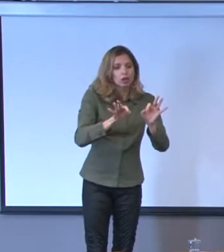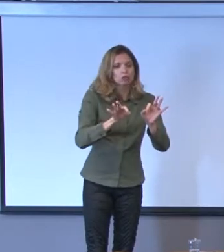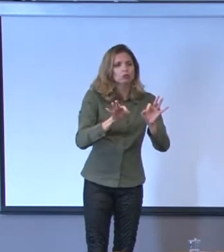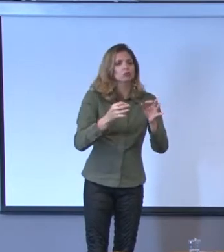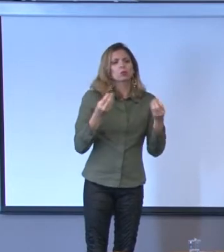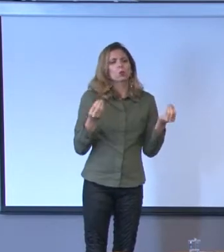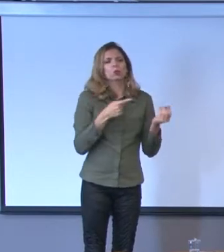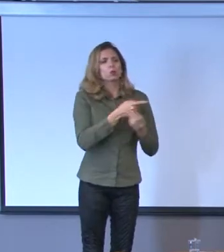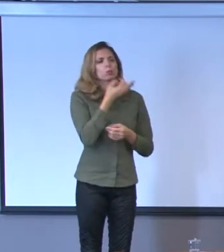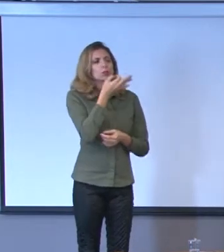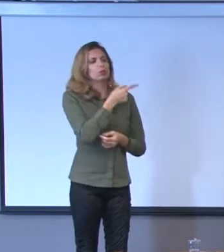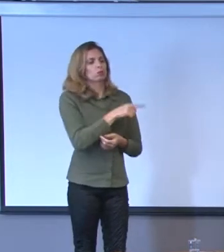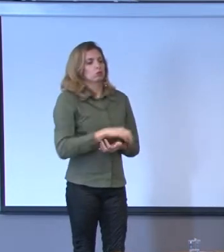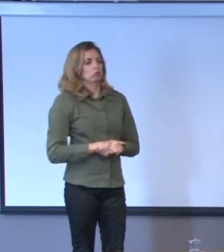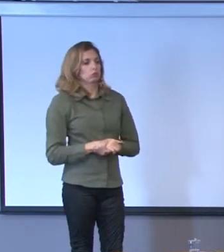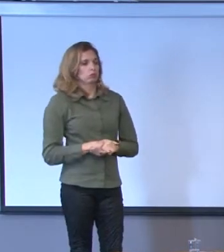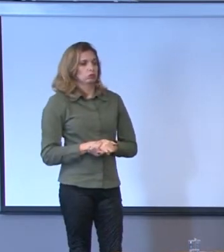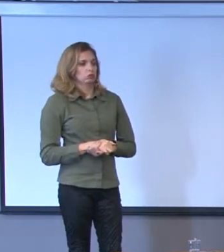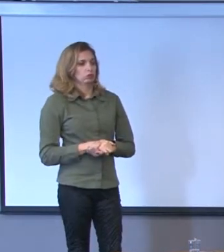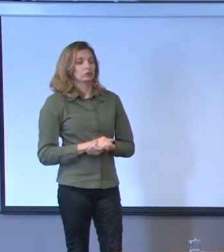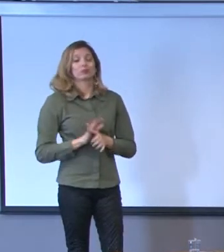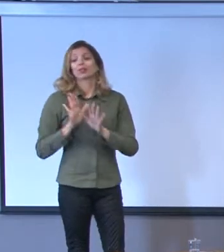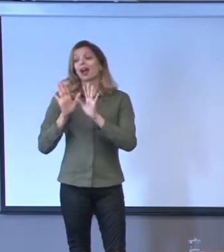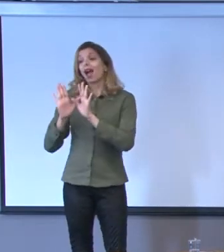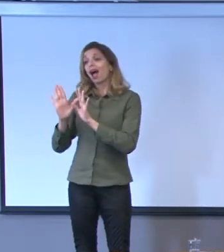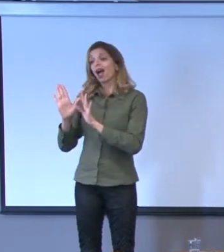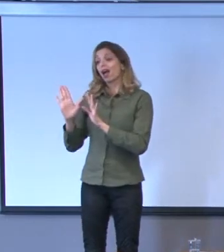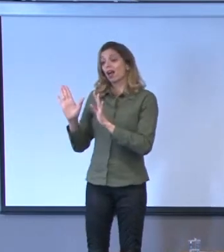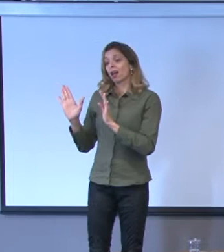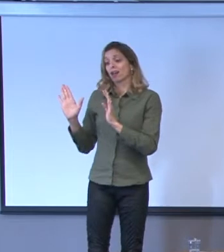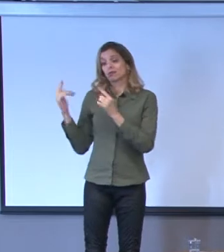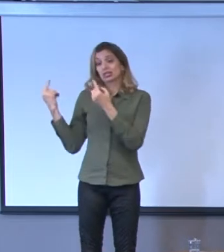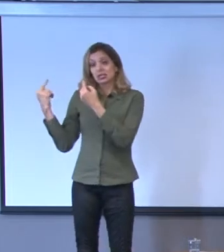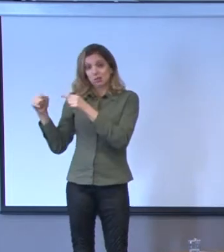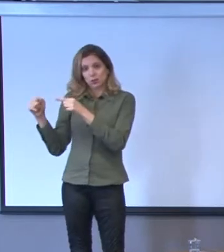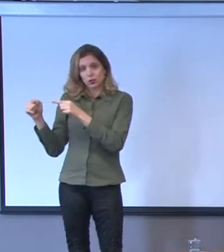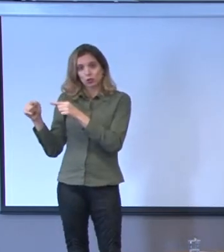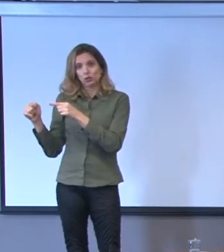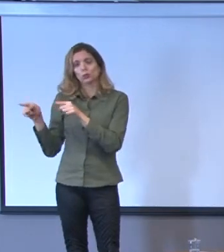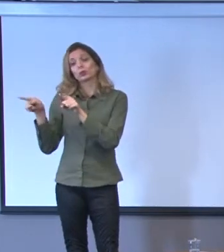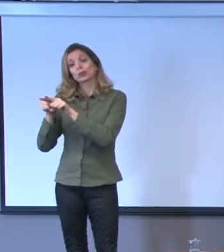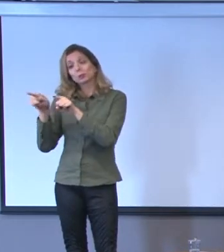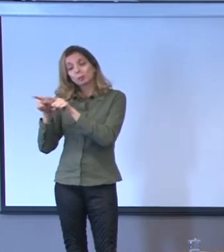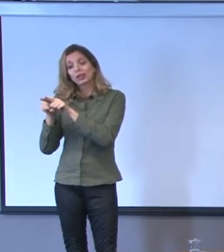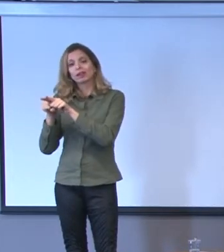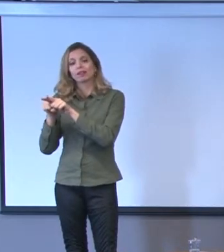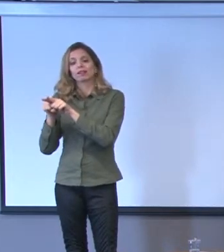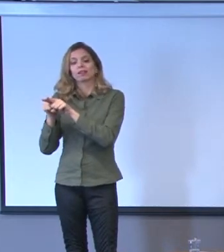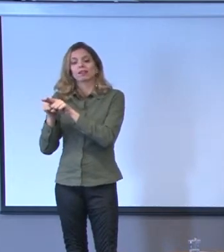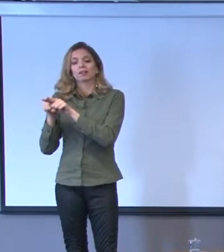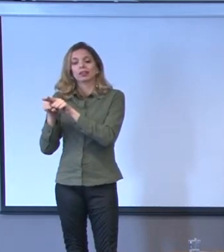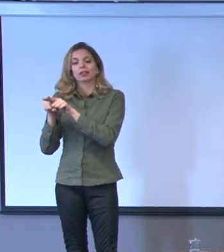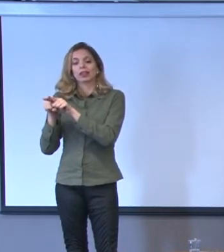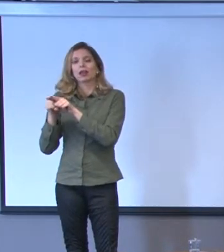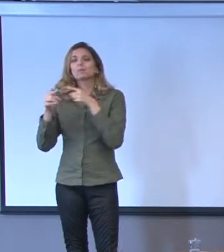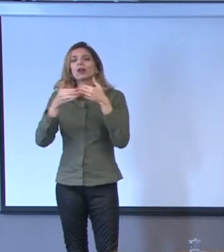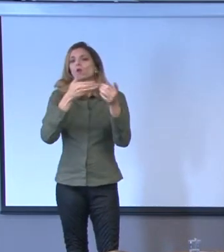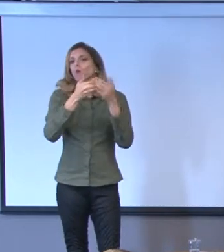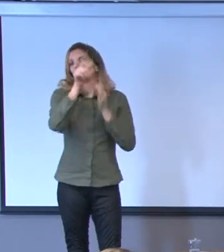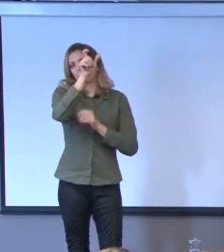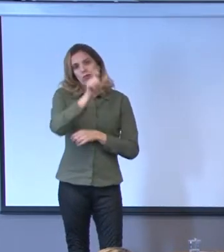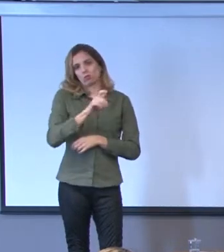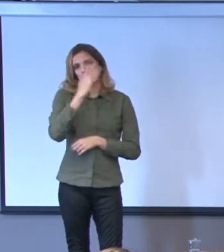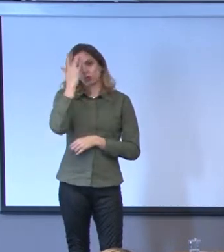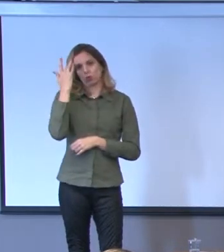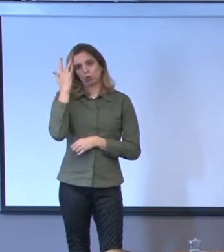aí a totalidade? Os desafios, eles também dialogam com os desafios para qualquer estudante, né? A